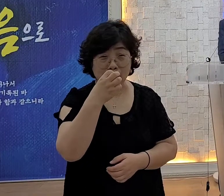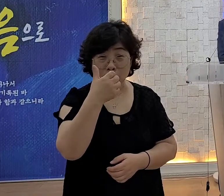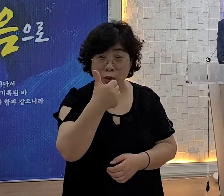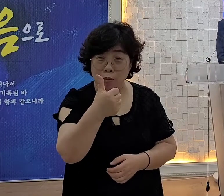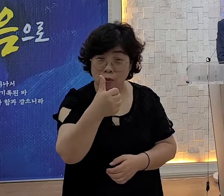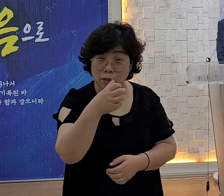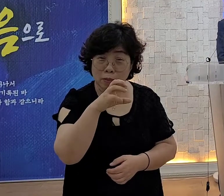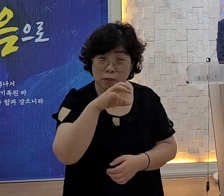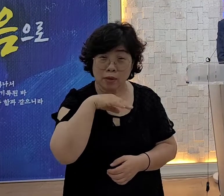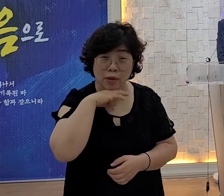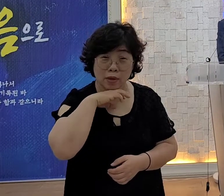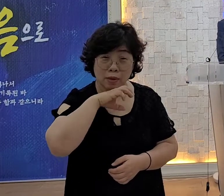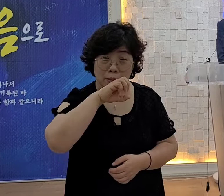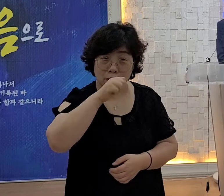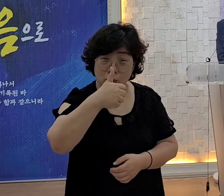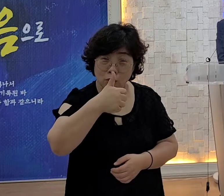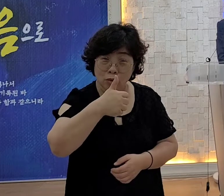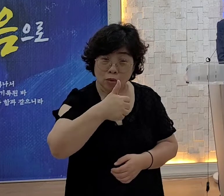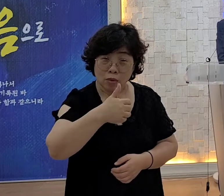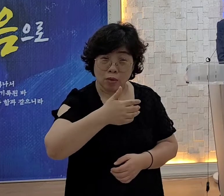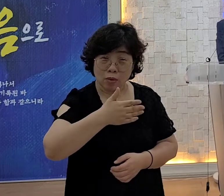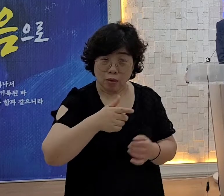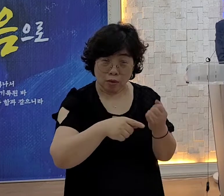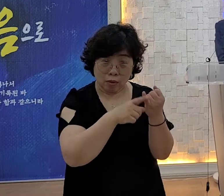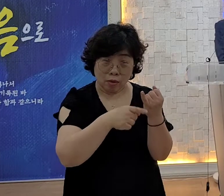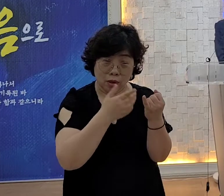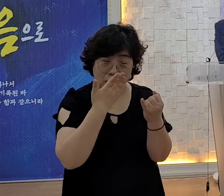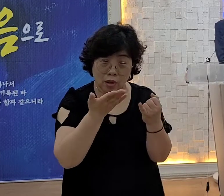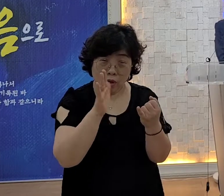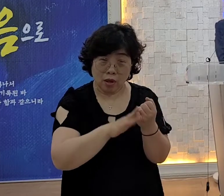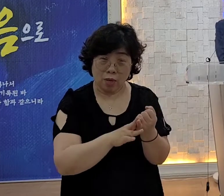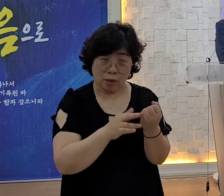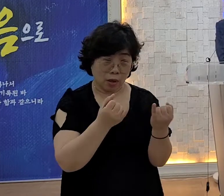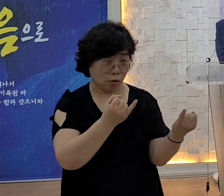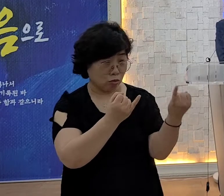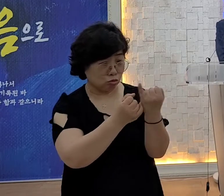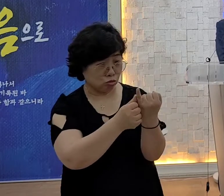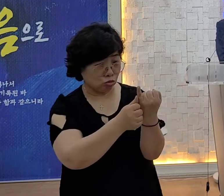있다고 칩시다. 여자는 그 안에 살아는